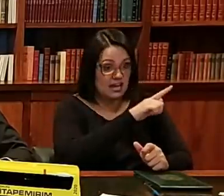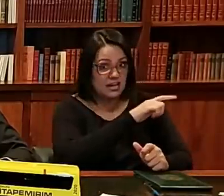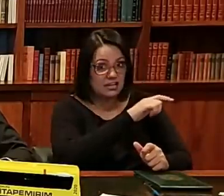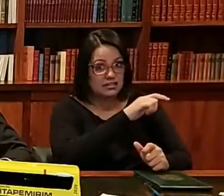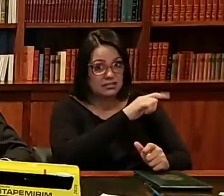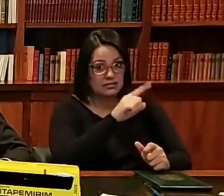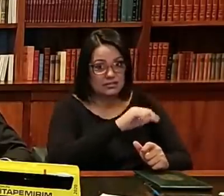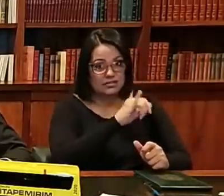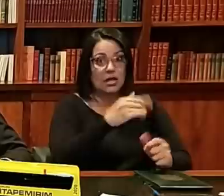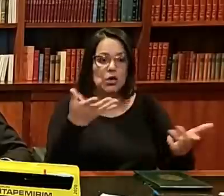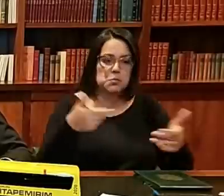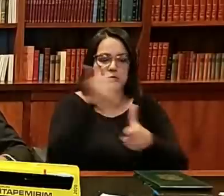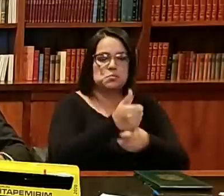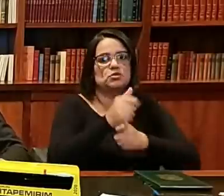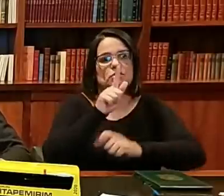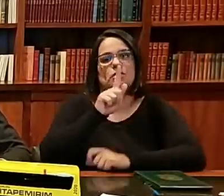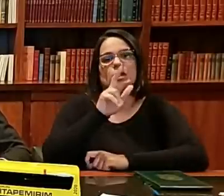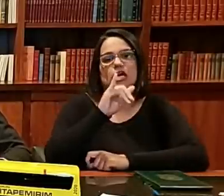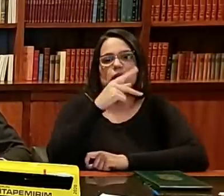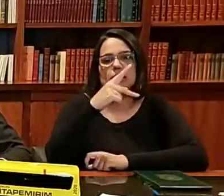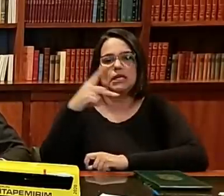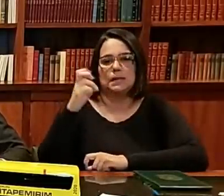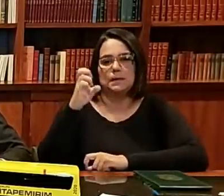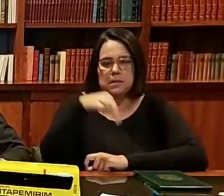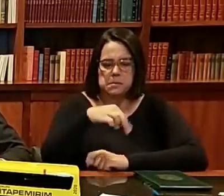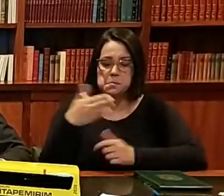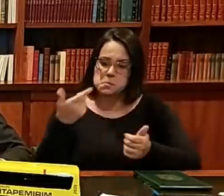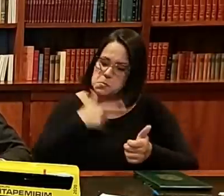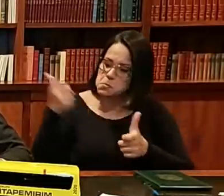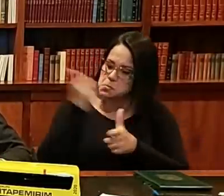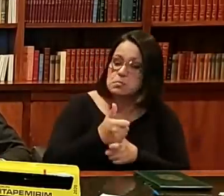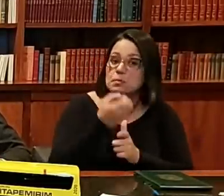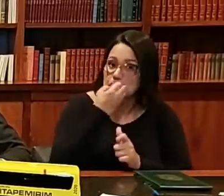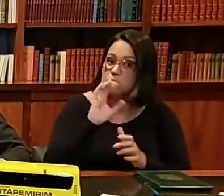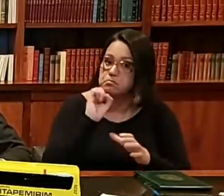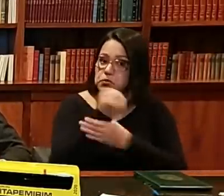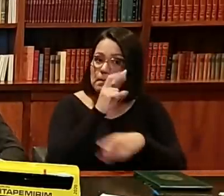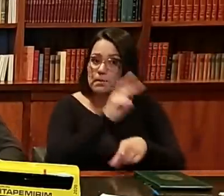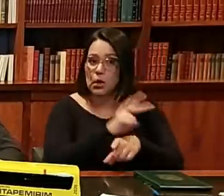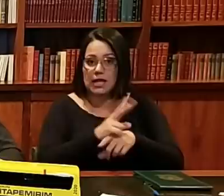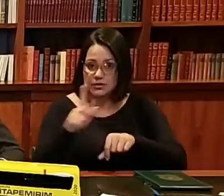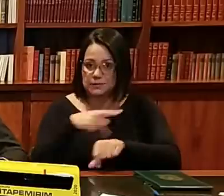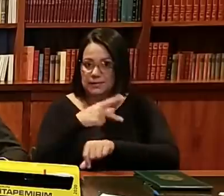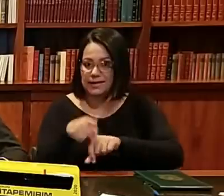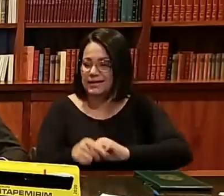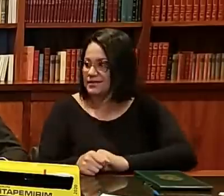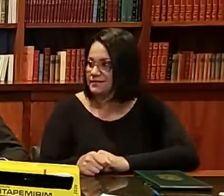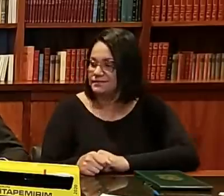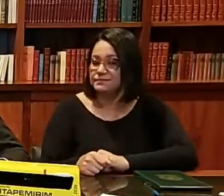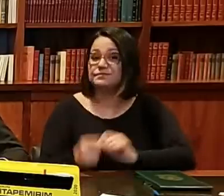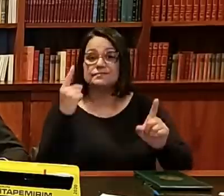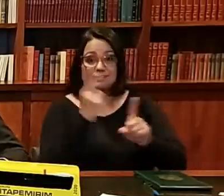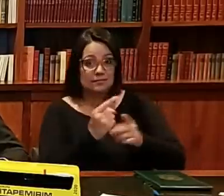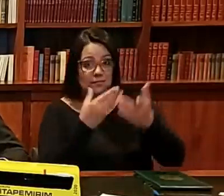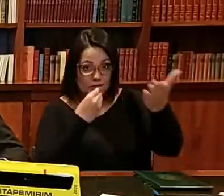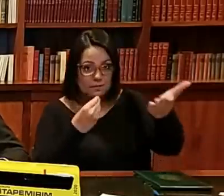nós temos o Gripen entrando aí em operação, o que vai ser muito bom para a Força Aérea, para a defesa do país como um todo. Vamos estar lá com o comandante Bermudes,